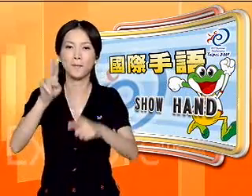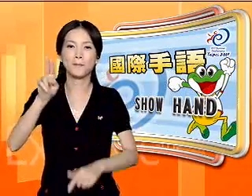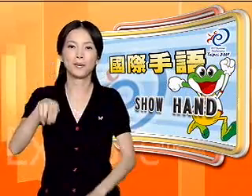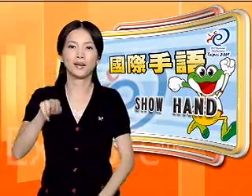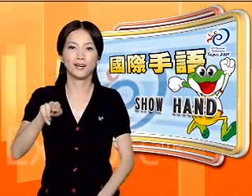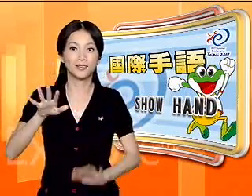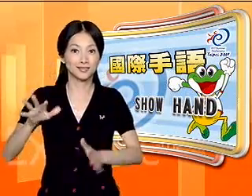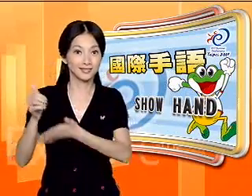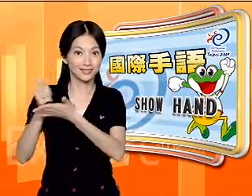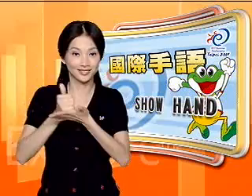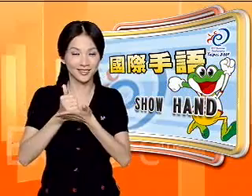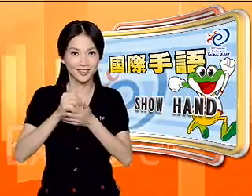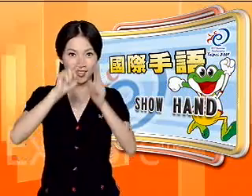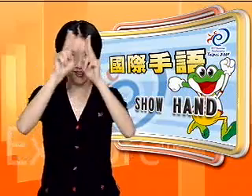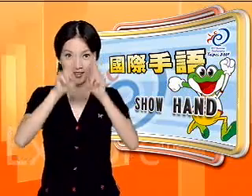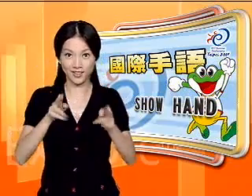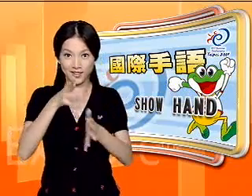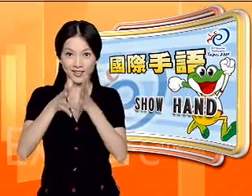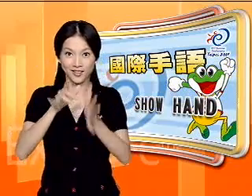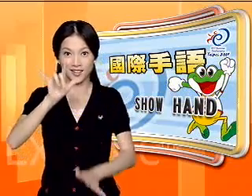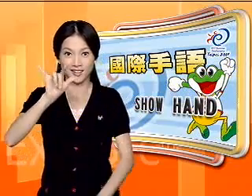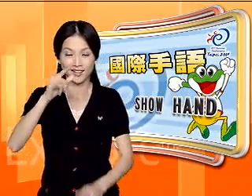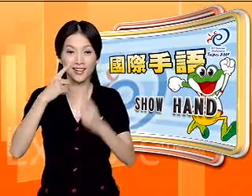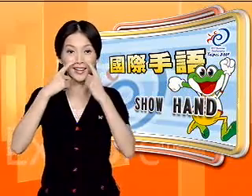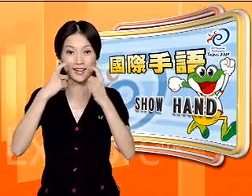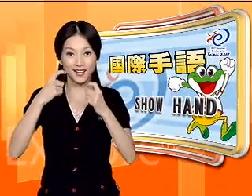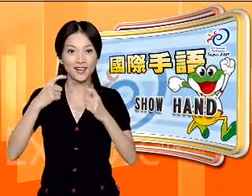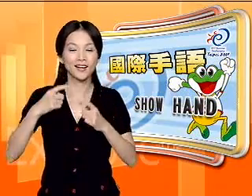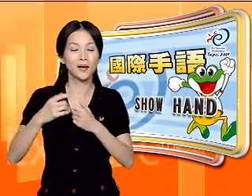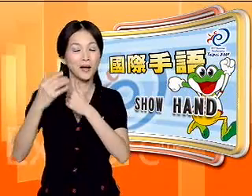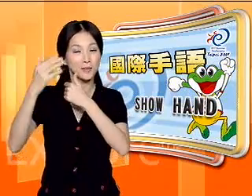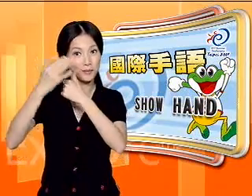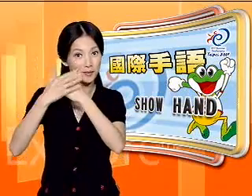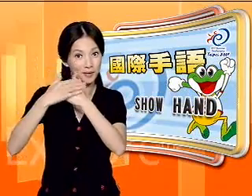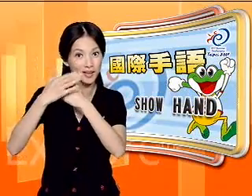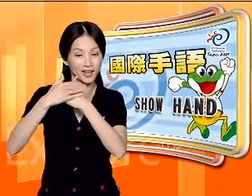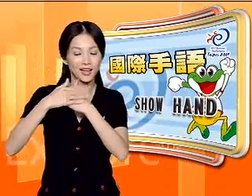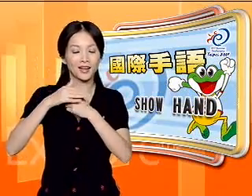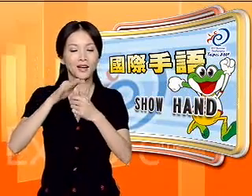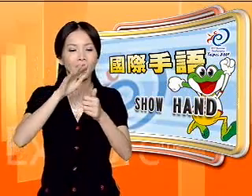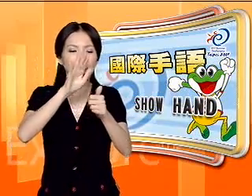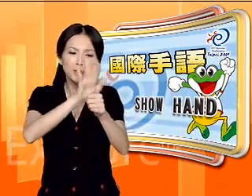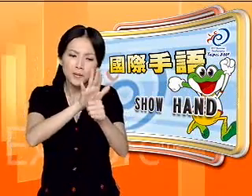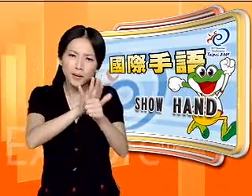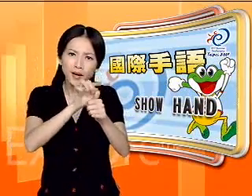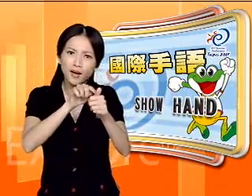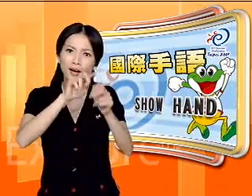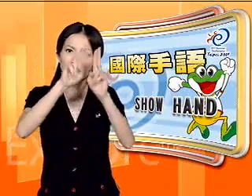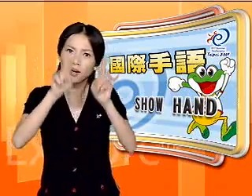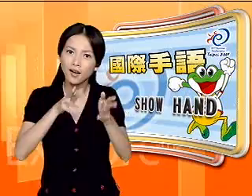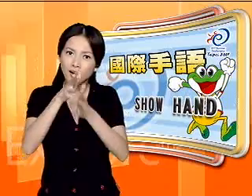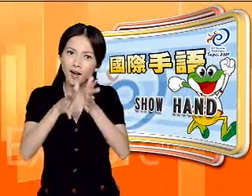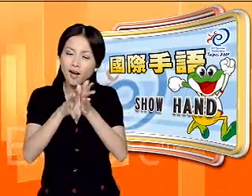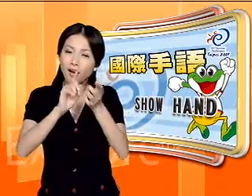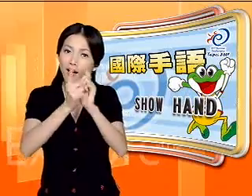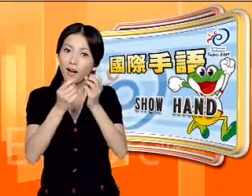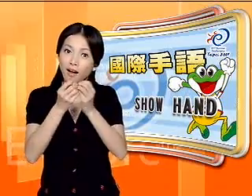湾，所以今天就请国际手语老师武龙来教教我们帮助的国际手语应该要怎么比呢？